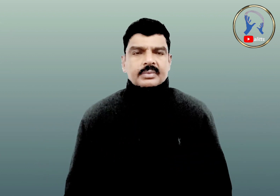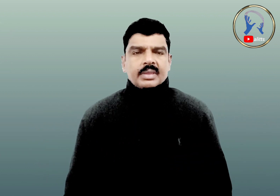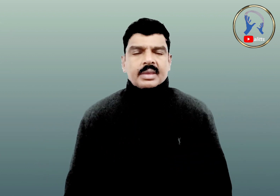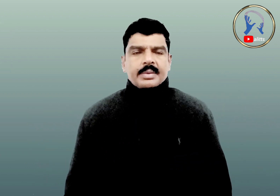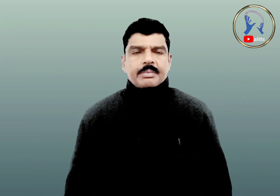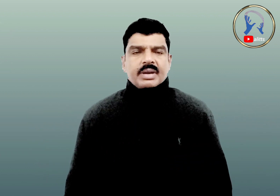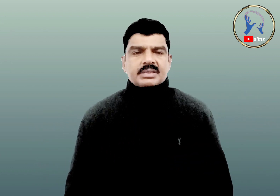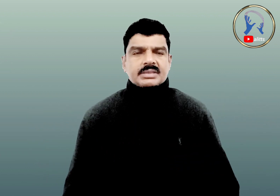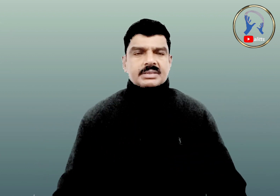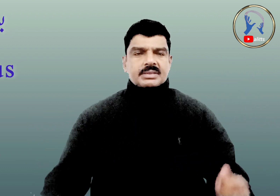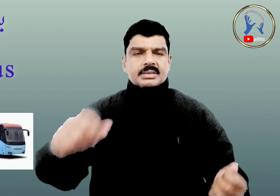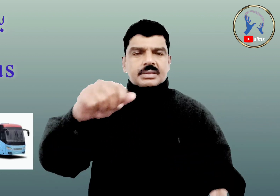बस,